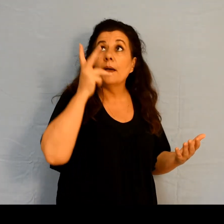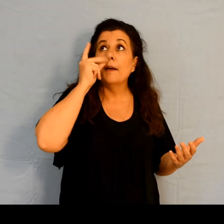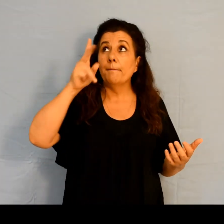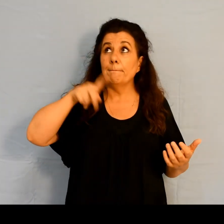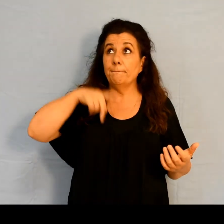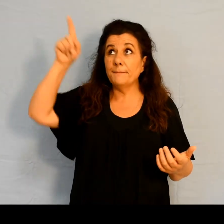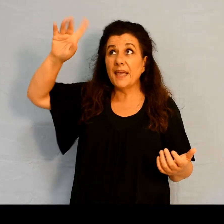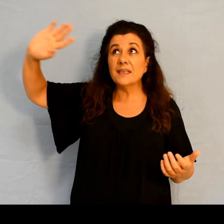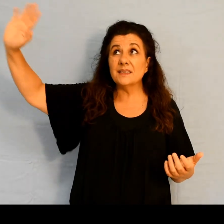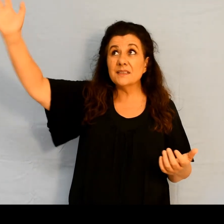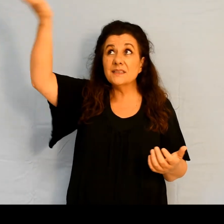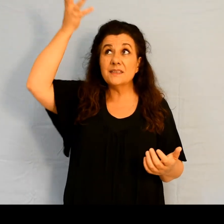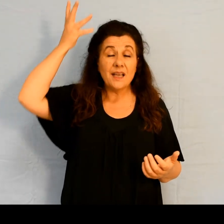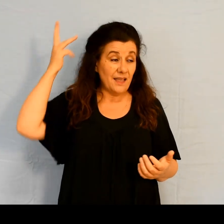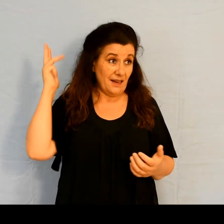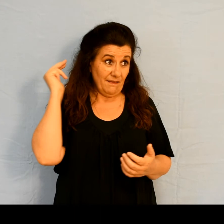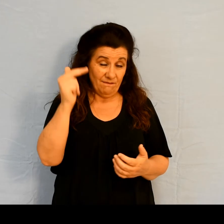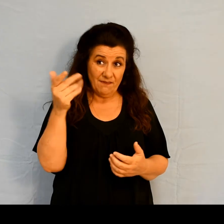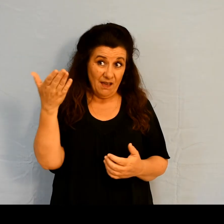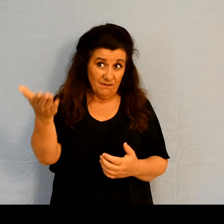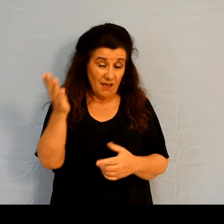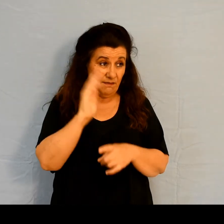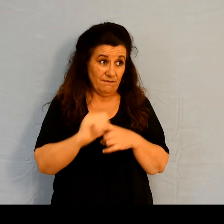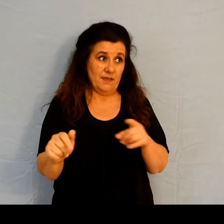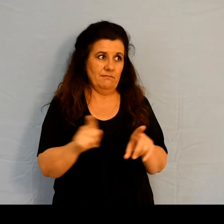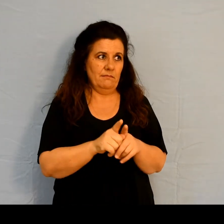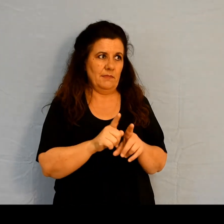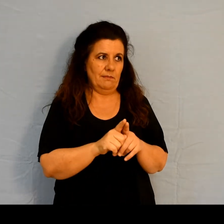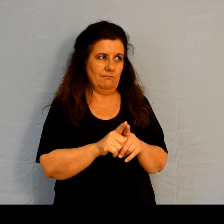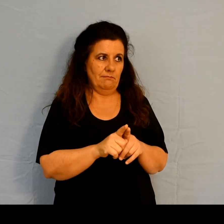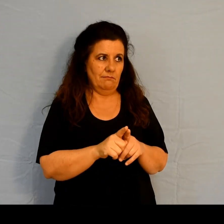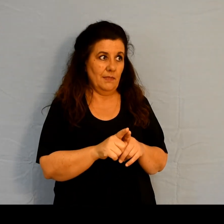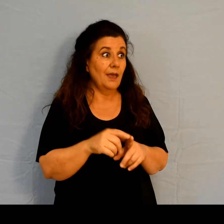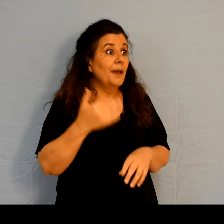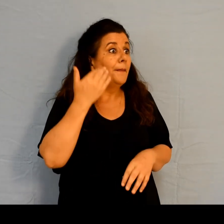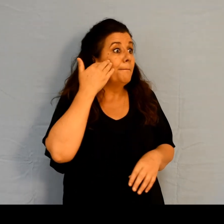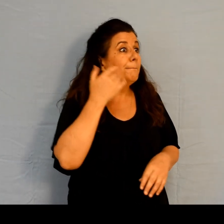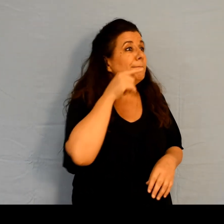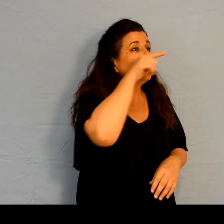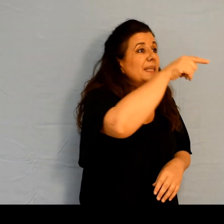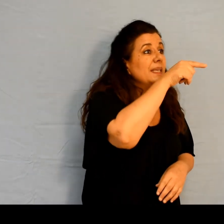si chacun de vous ne pardonne pas à son frère du fond du cœur.